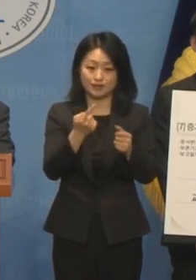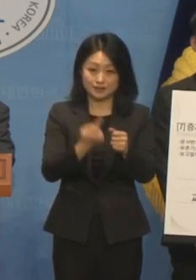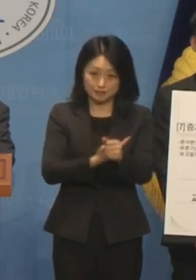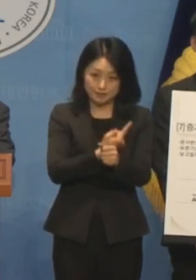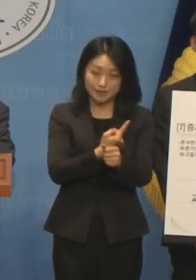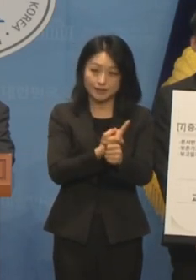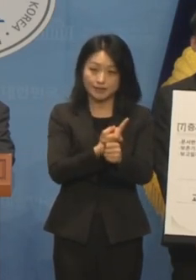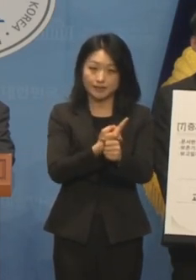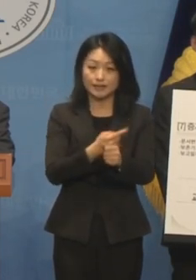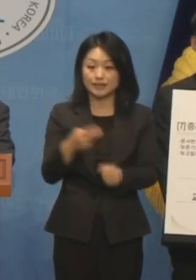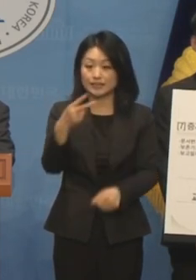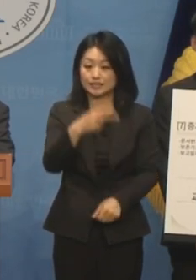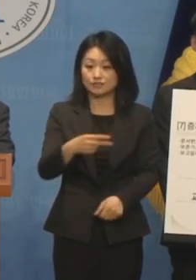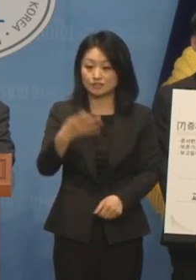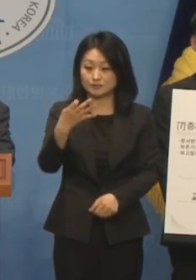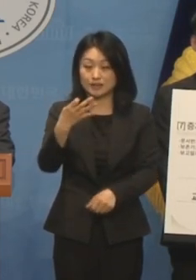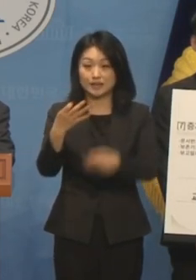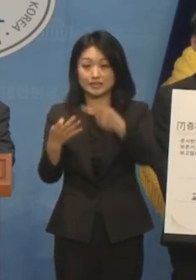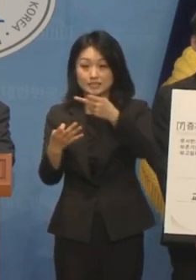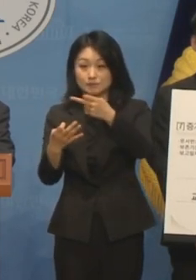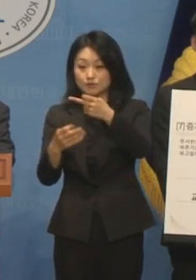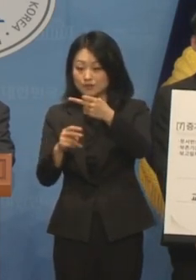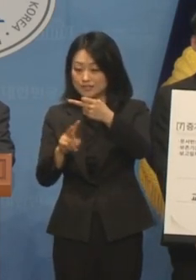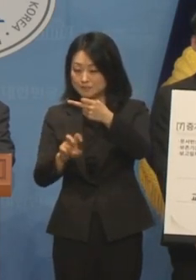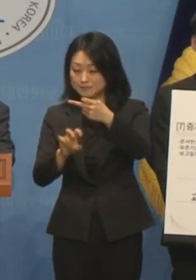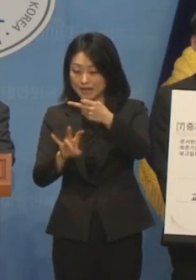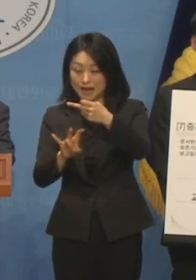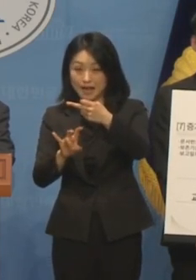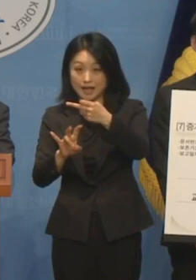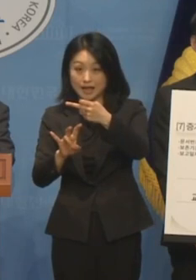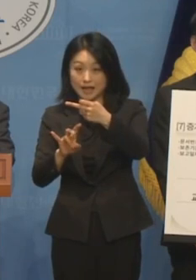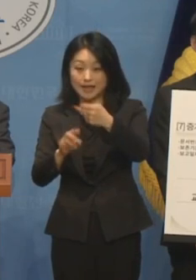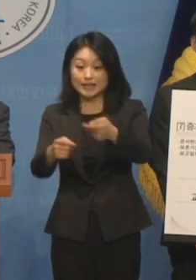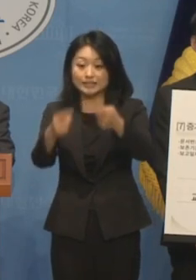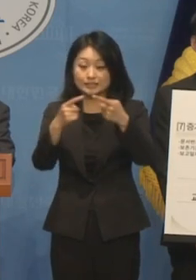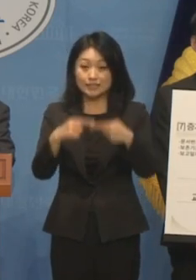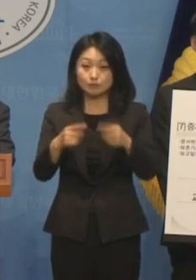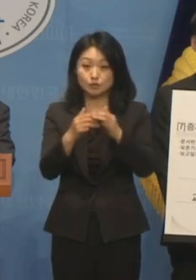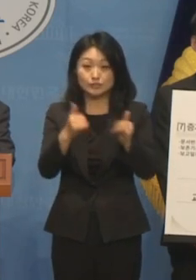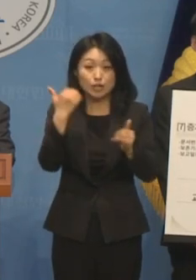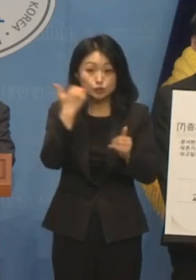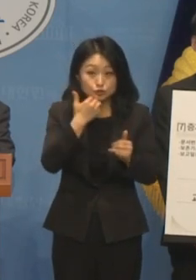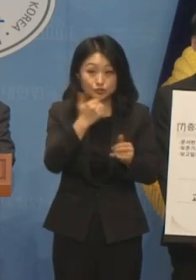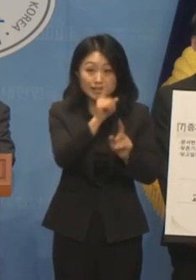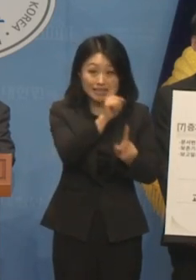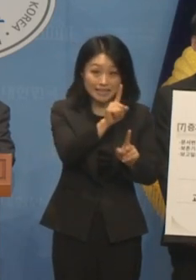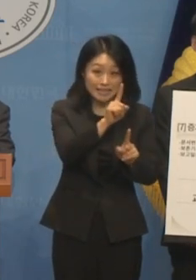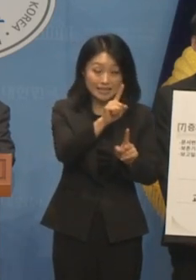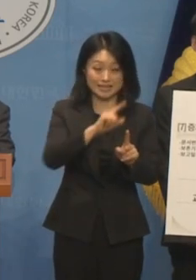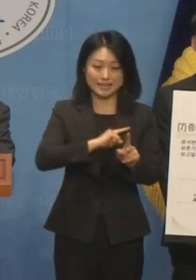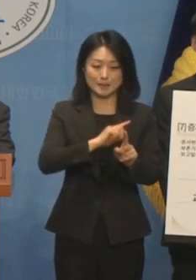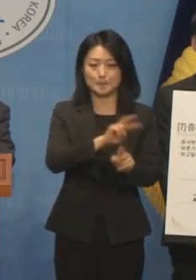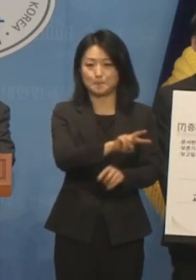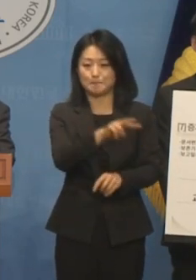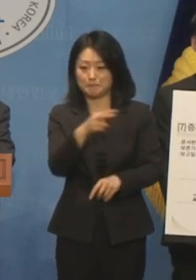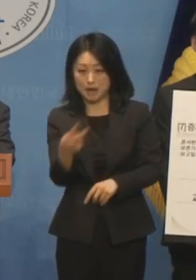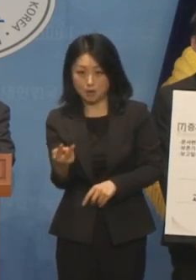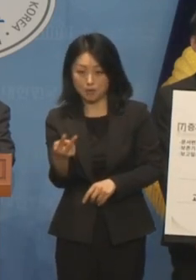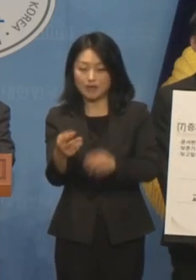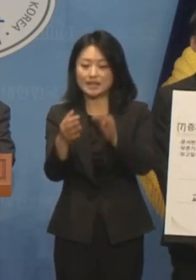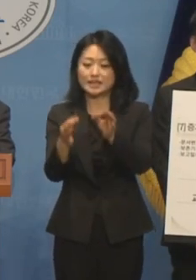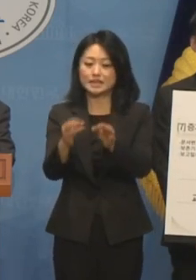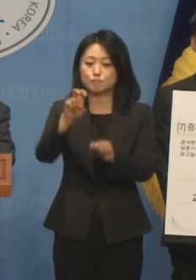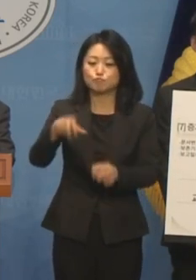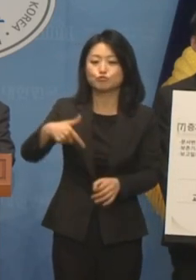공사는 2014년 12월 24일 참석자를 이모 씨에서